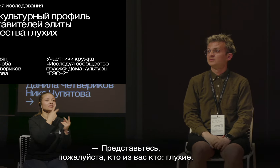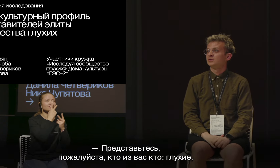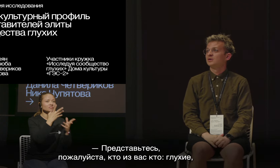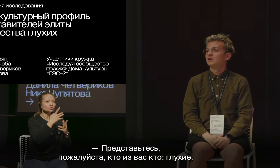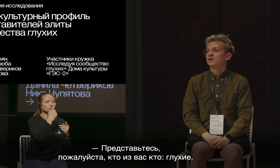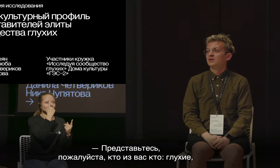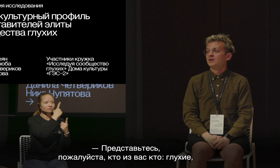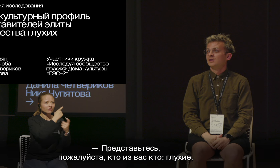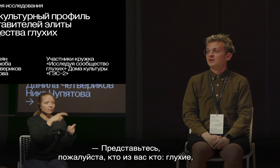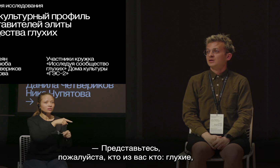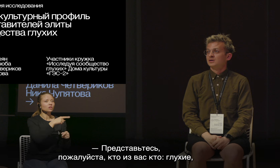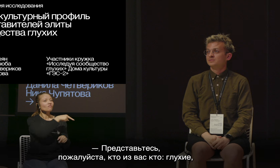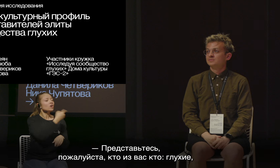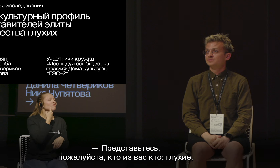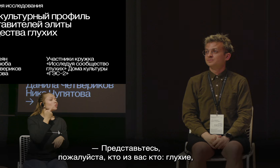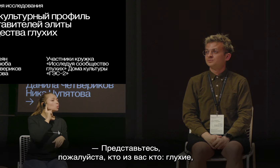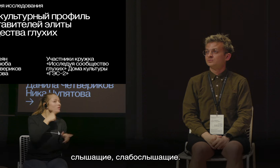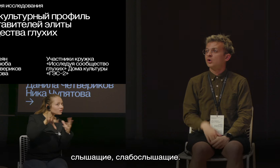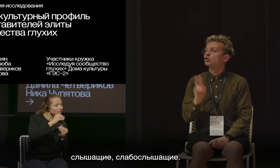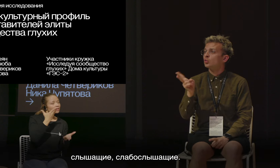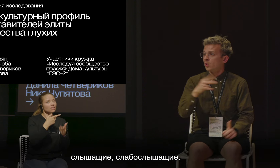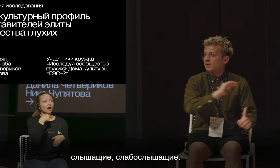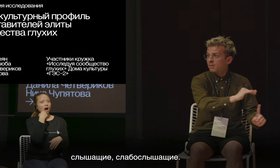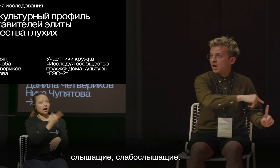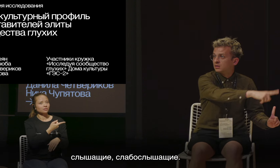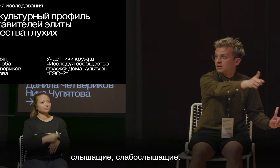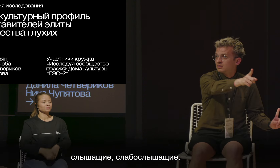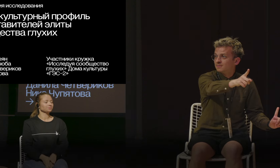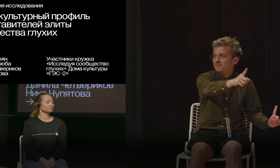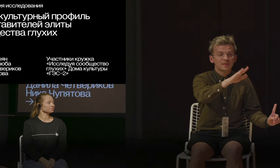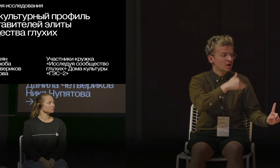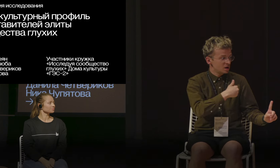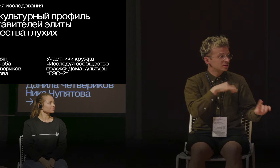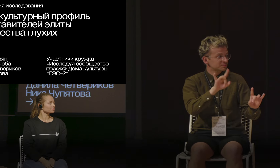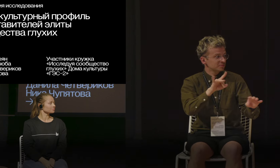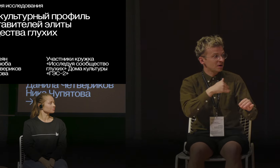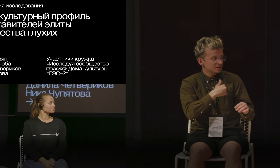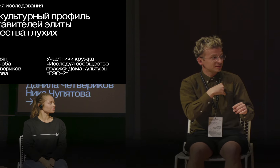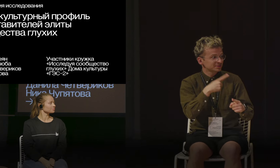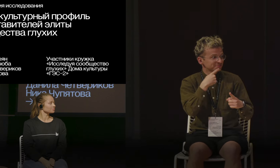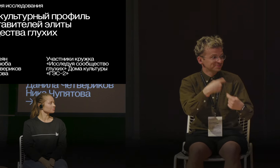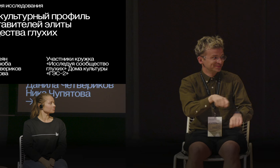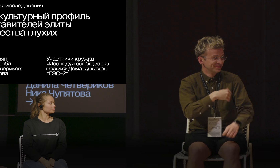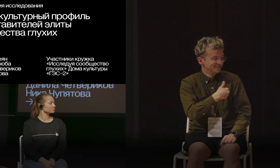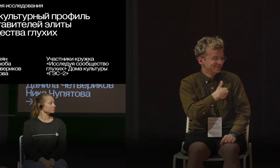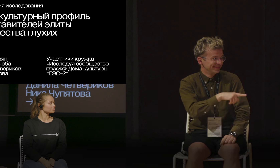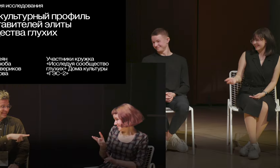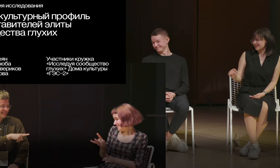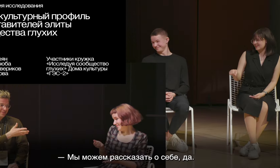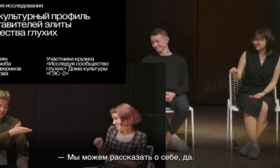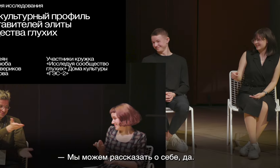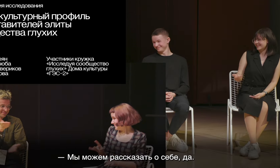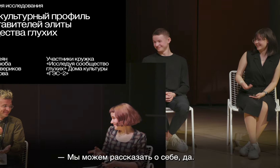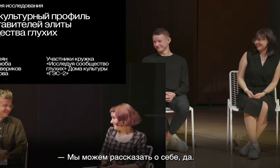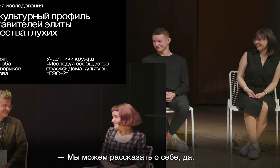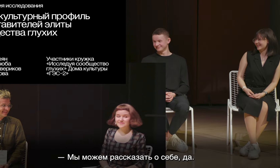Стоп, мы не успели. Представьте, пожалуйста, кто из вас, кто глухие, слышащие, слабослышащие, мы не поняли. Мы можем